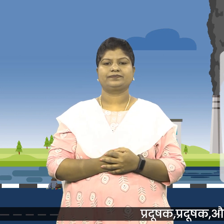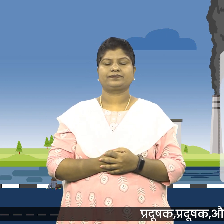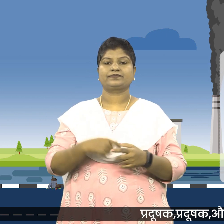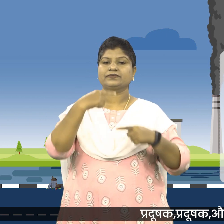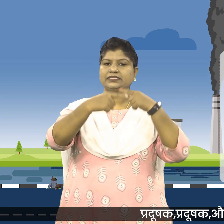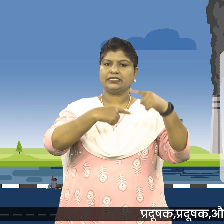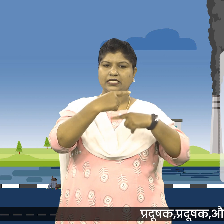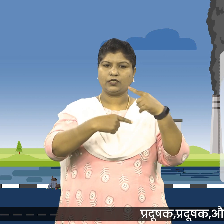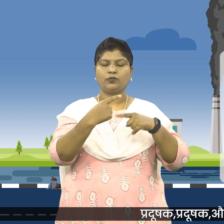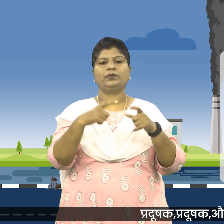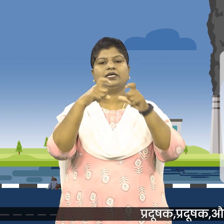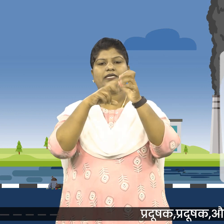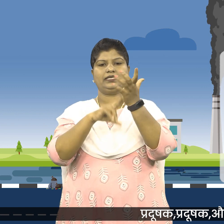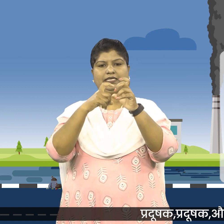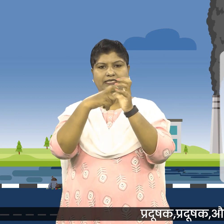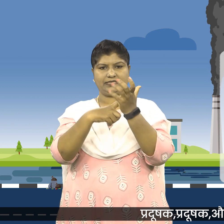नवीकरणीय ऊर्जा,